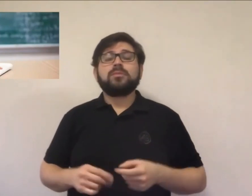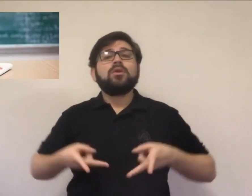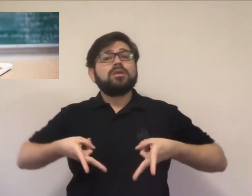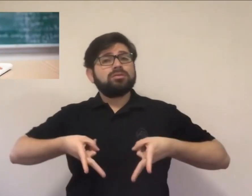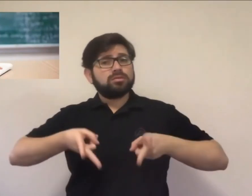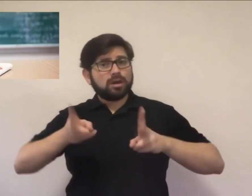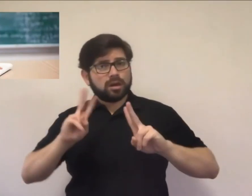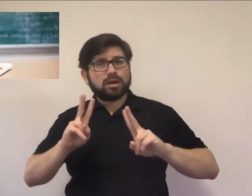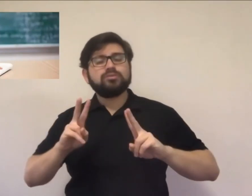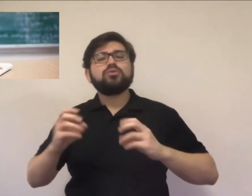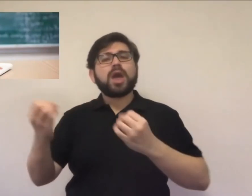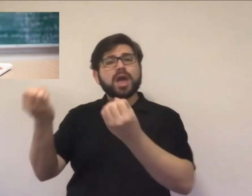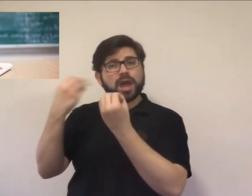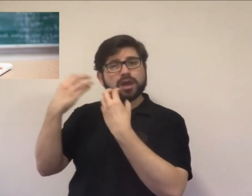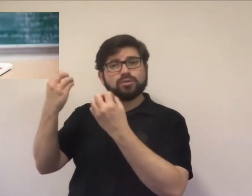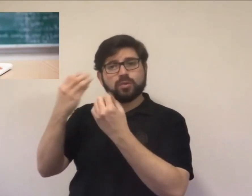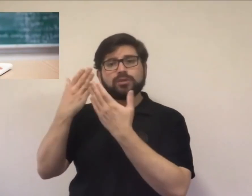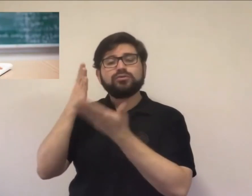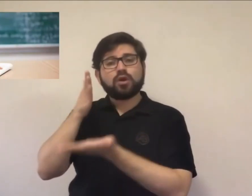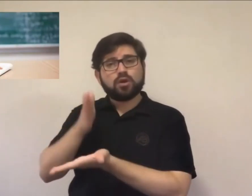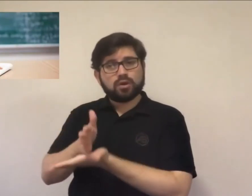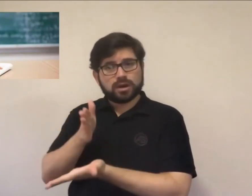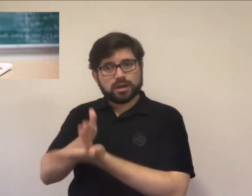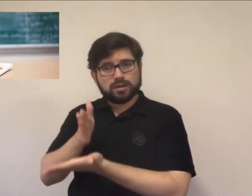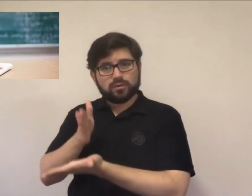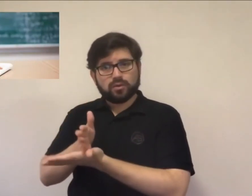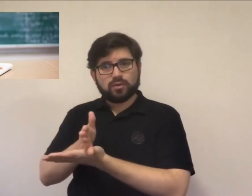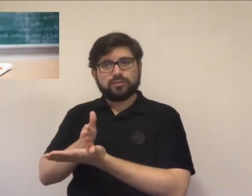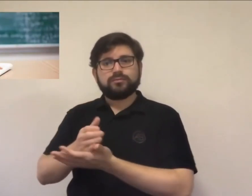Tengo derecho a estudiar, a ir al colegio.